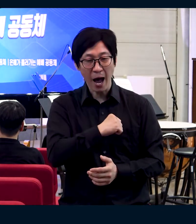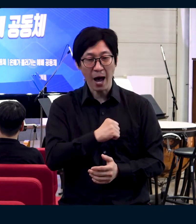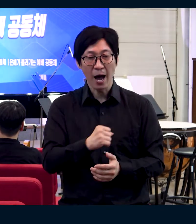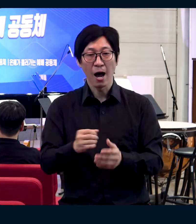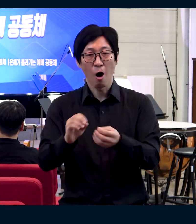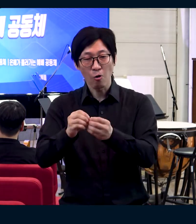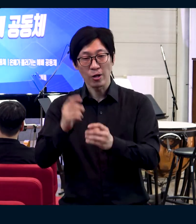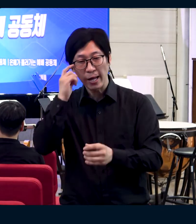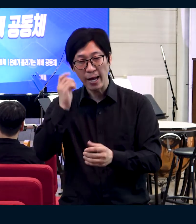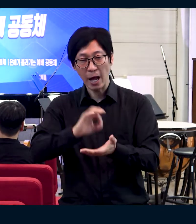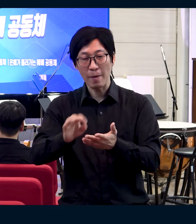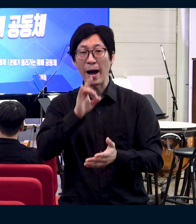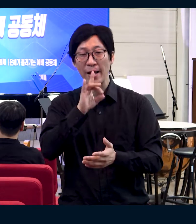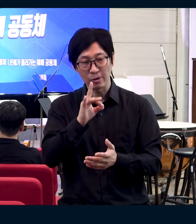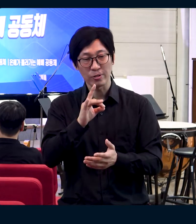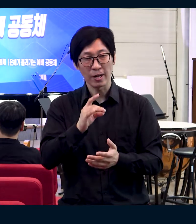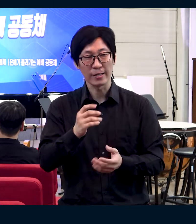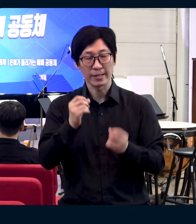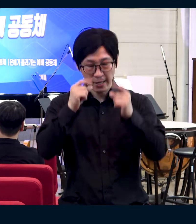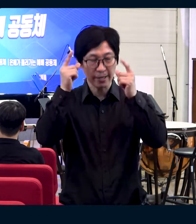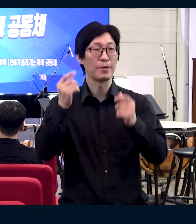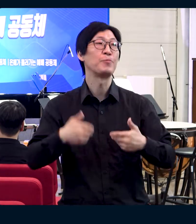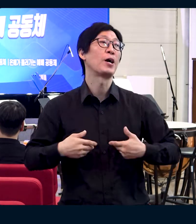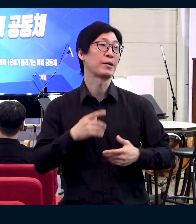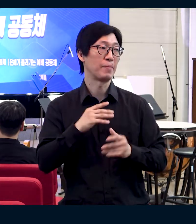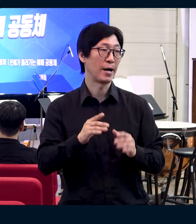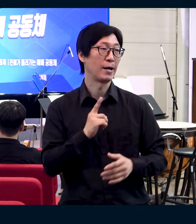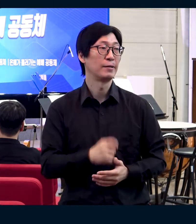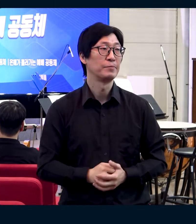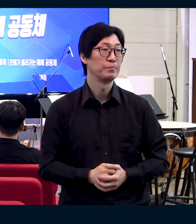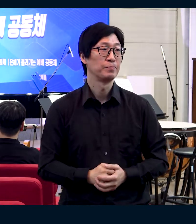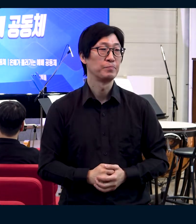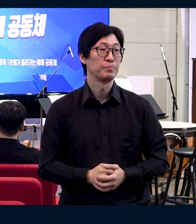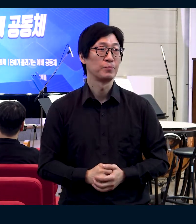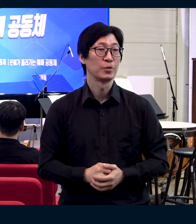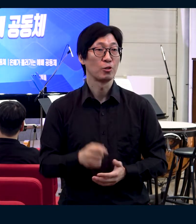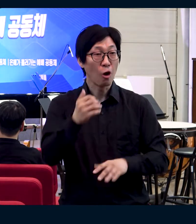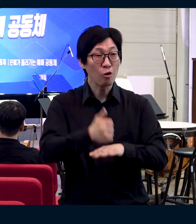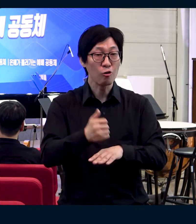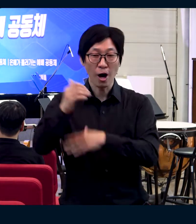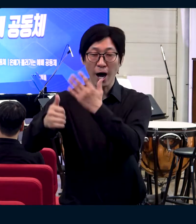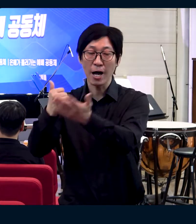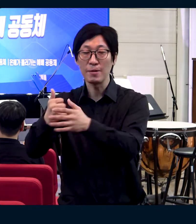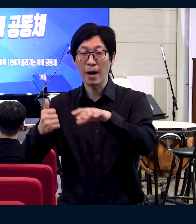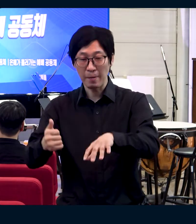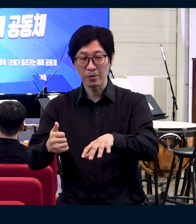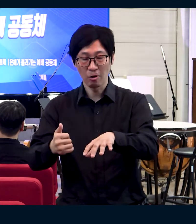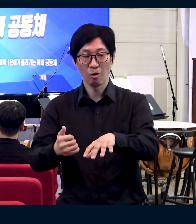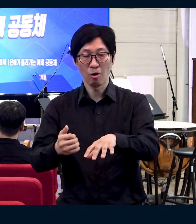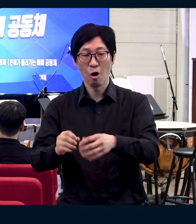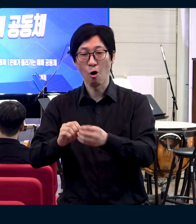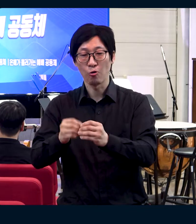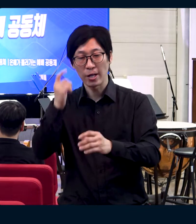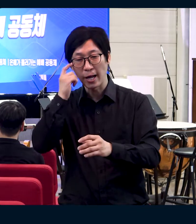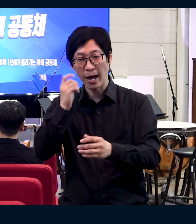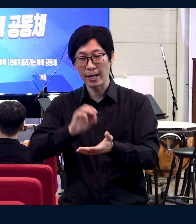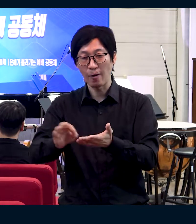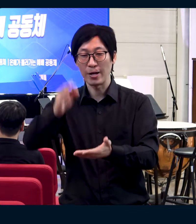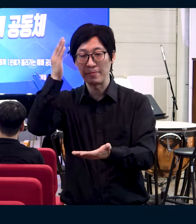된다는, 아이들 말로 말하면 하나님 앞에서 잔머리 굴리지 마라 라는 메시지를 들어야